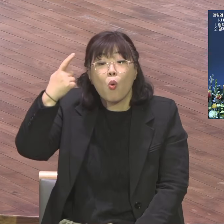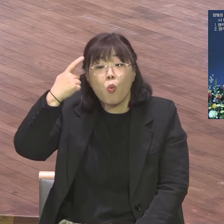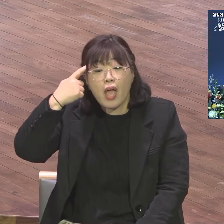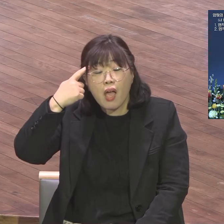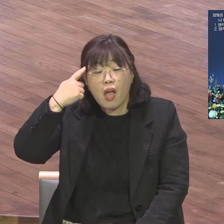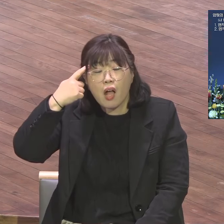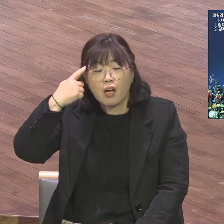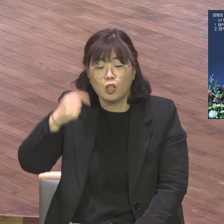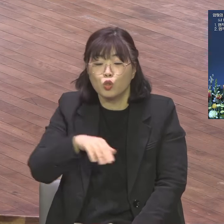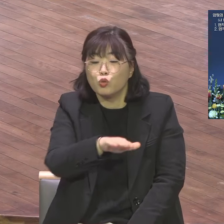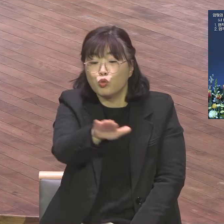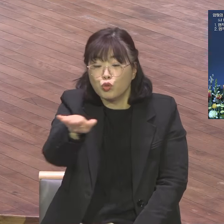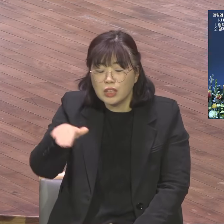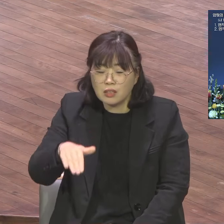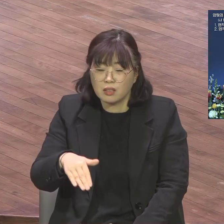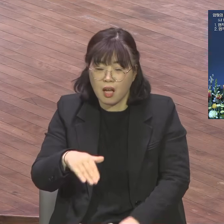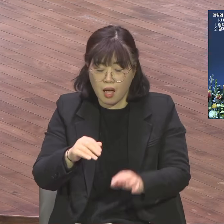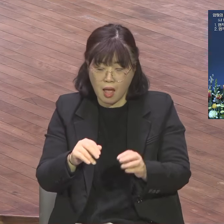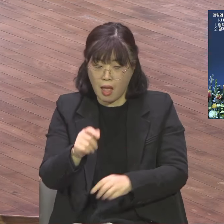무능하고